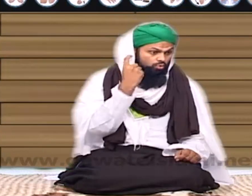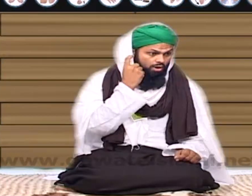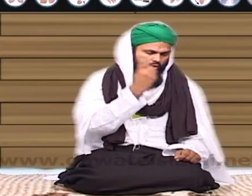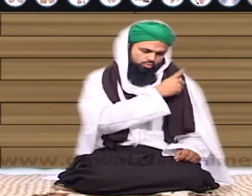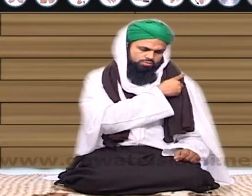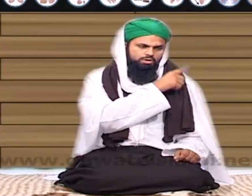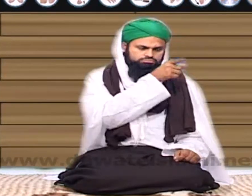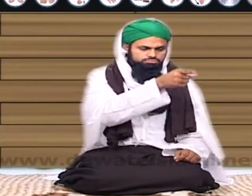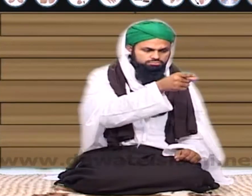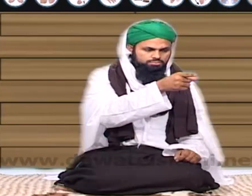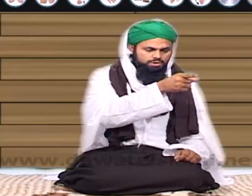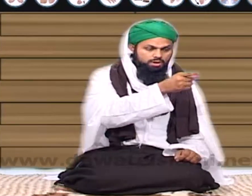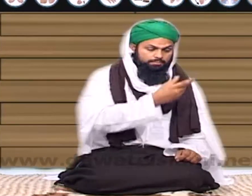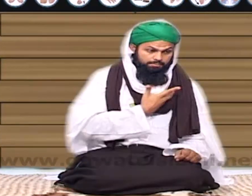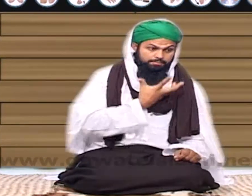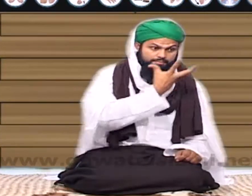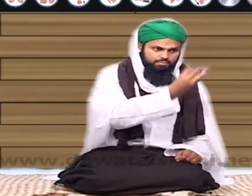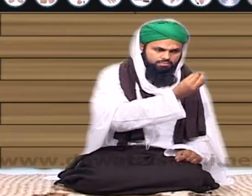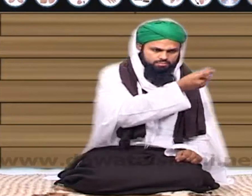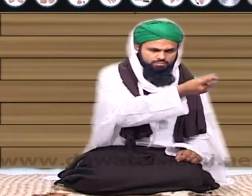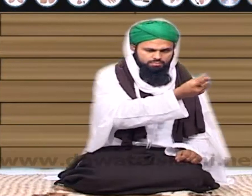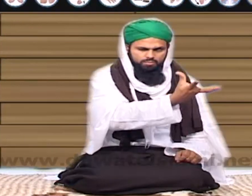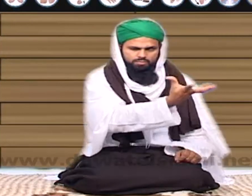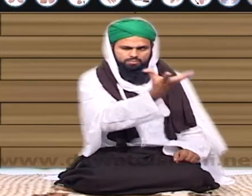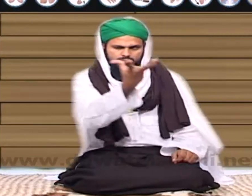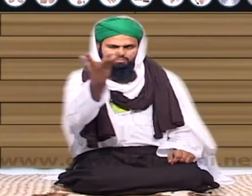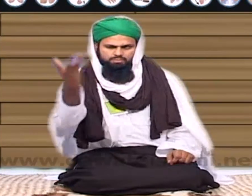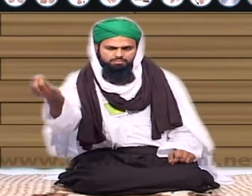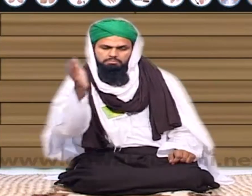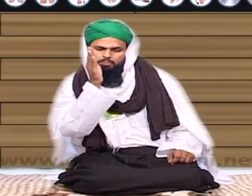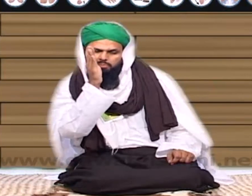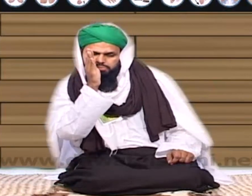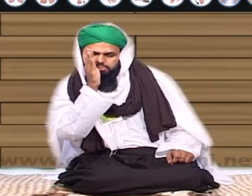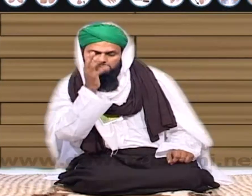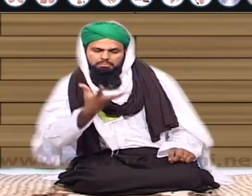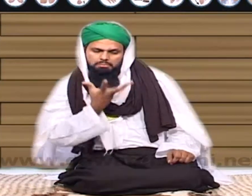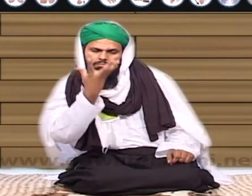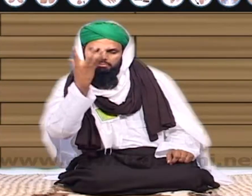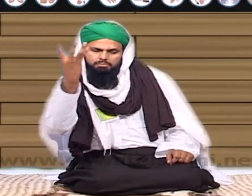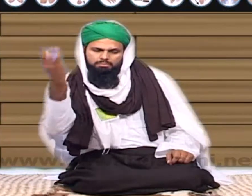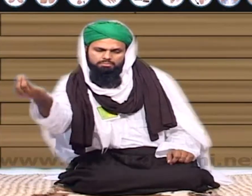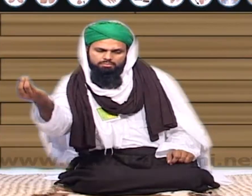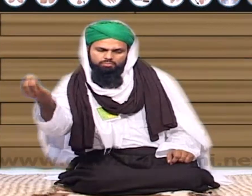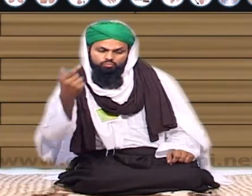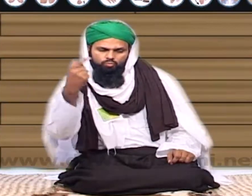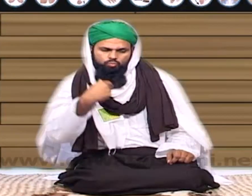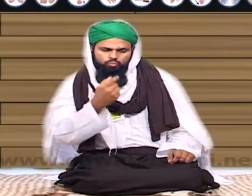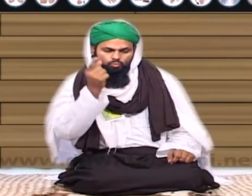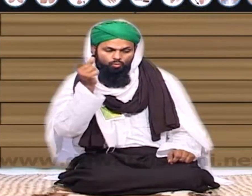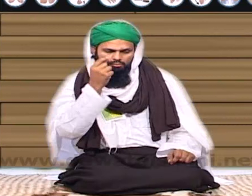سنی بھی نہ. پھر آپ نے جس کے بارے میں نے کہی تھی اس کو پھونکایا. عام طور پر ہمارے یہاں ہوتا ہے کہ اگر کسی